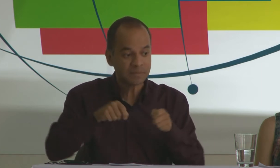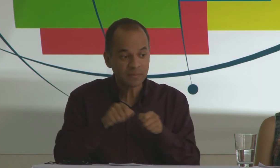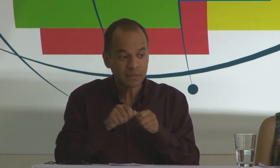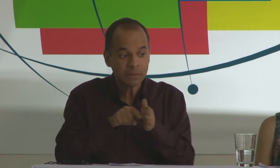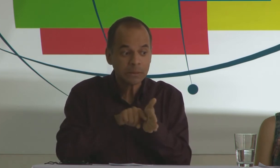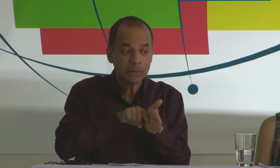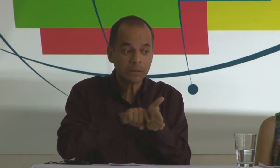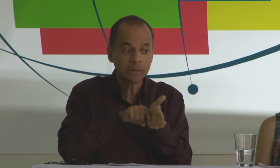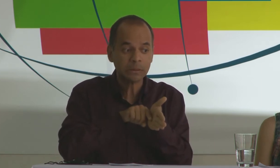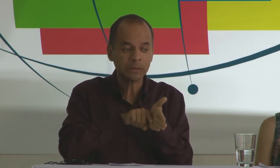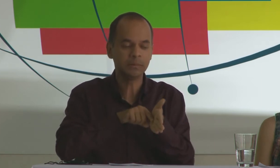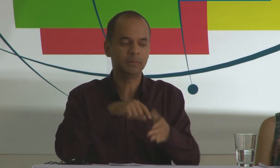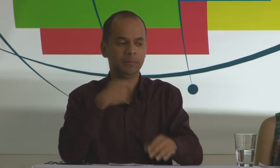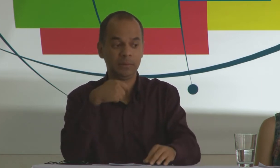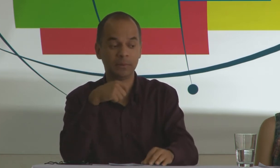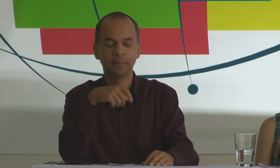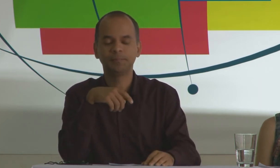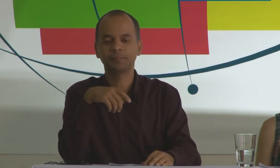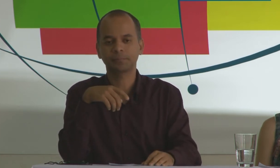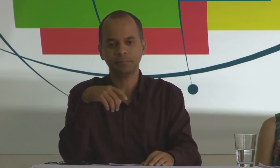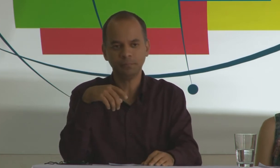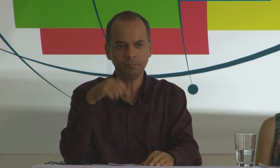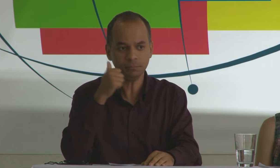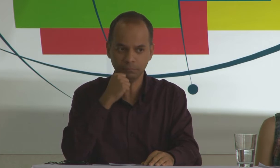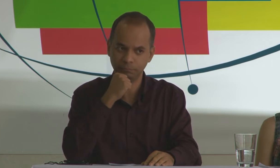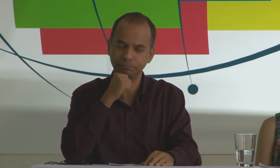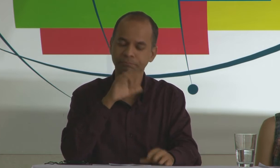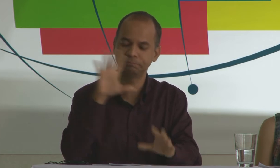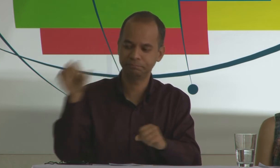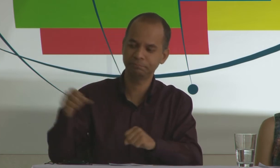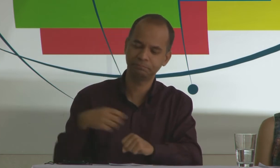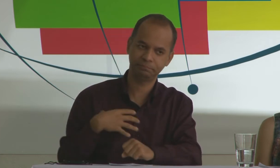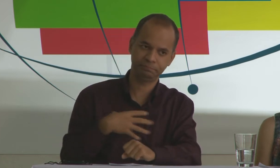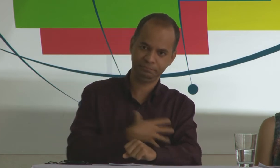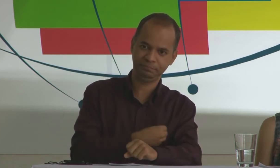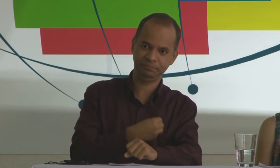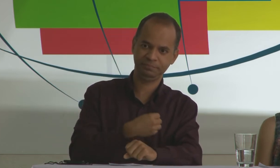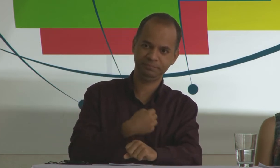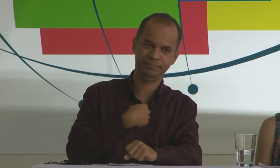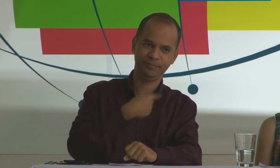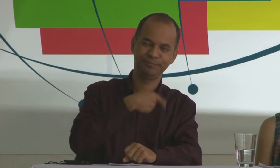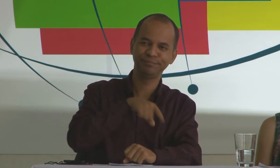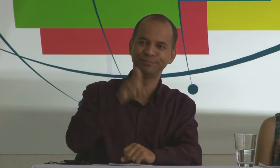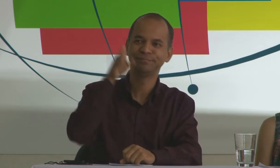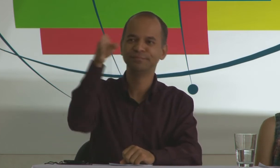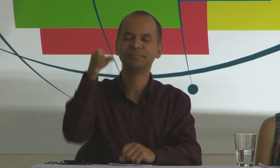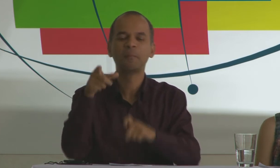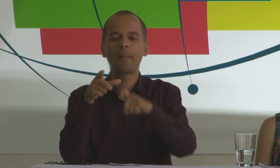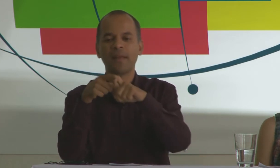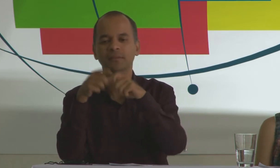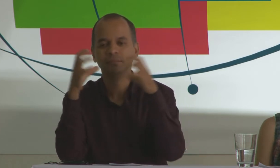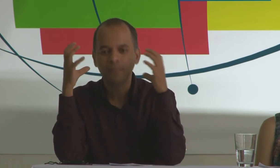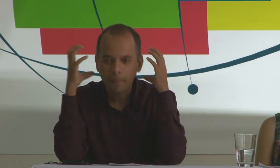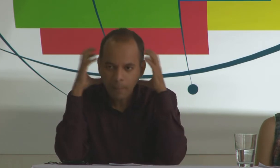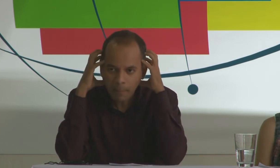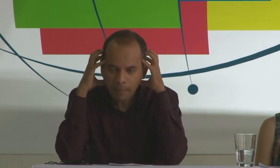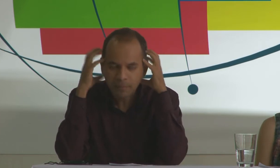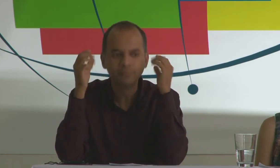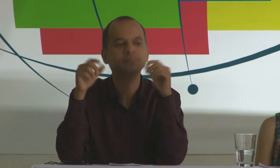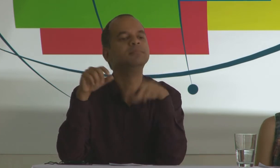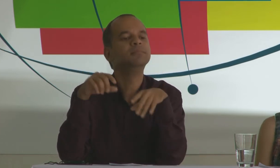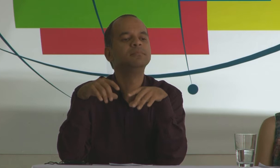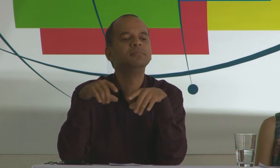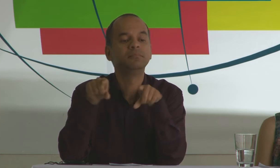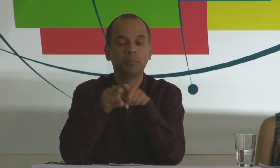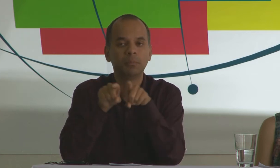saúde, era um problema que eu tinha, e falei que precisava estudar um pouco mais, enfim, foi todo esse processo envolvendo ali a questão da minha vida mesmo. E quando